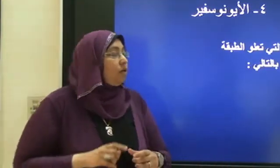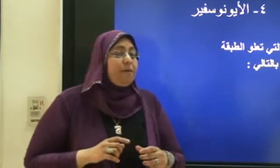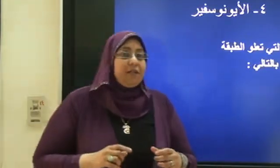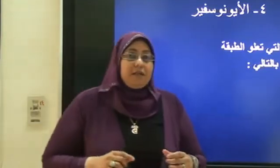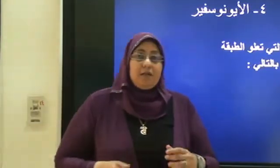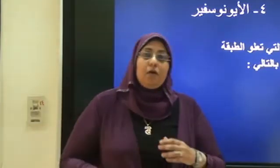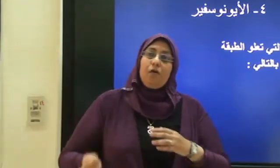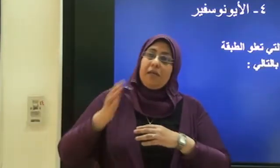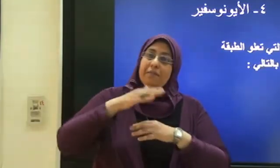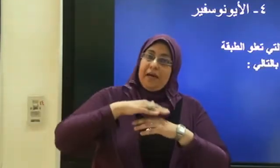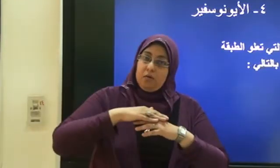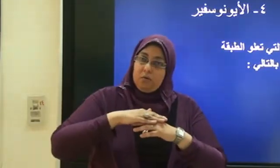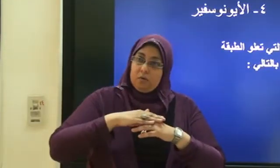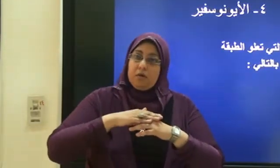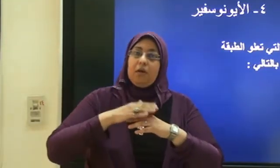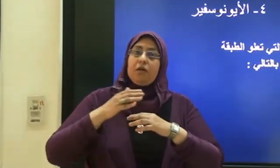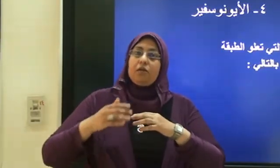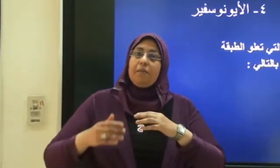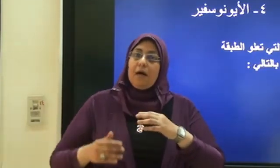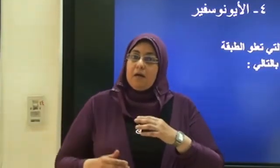والطبقة دي قلنا بتاعه الطبقة